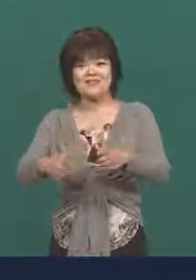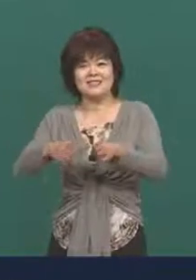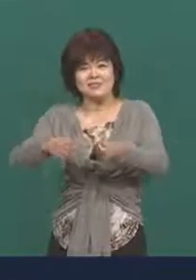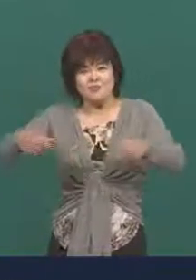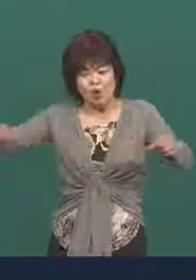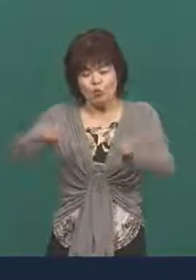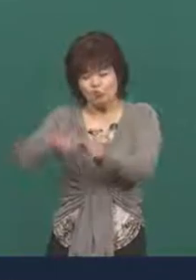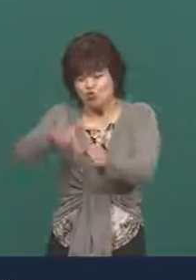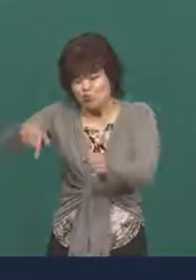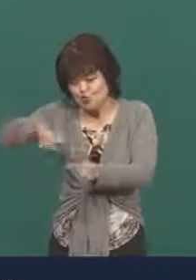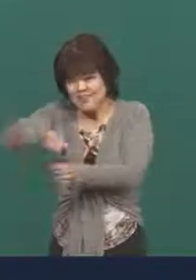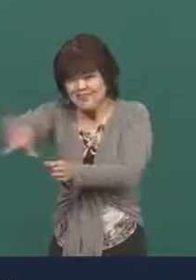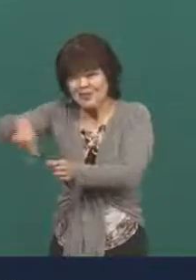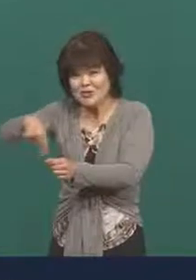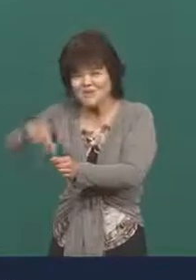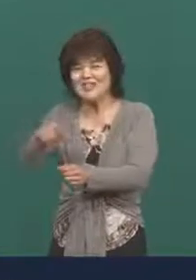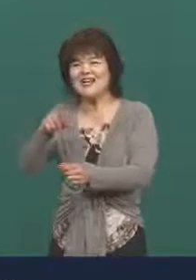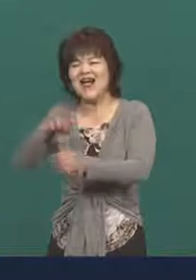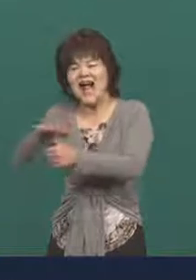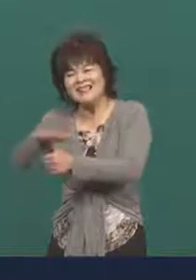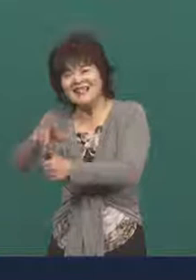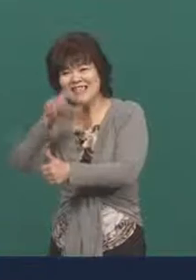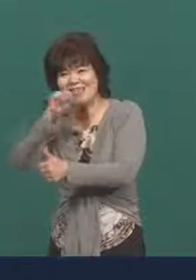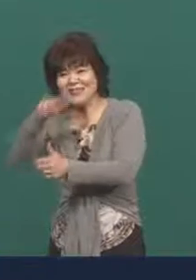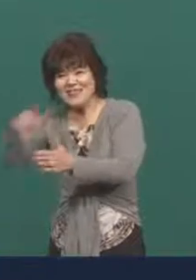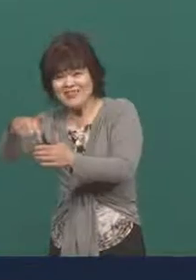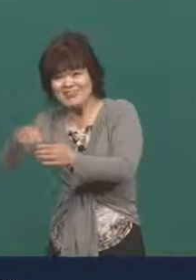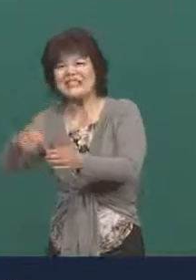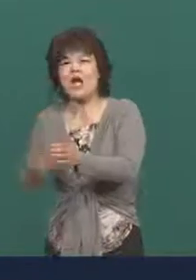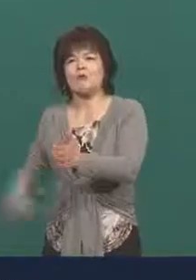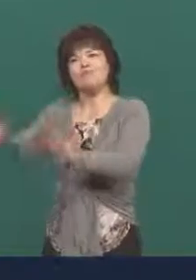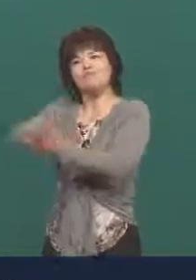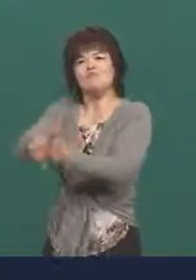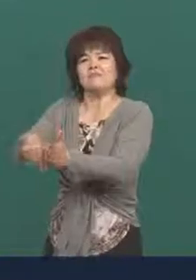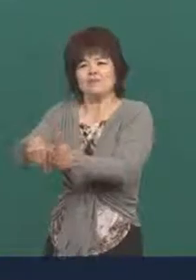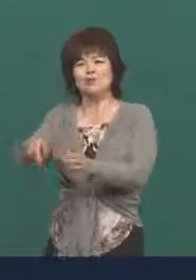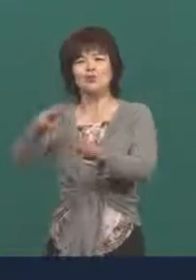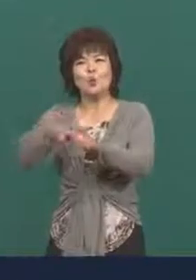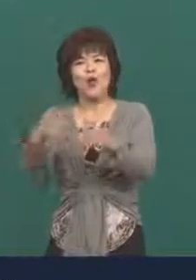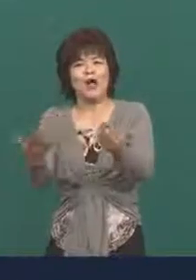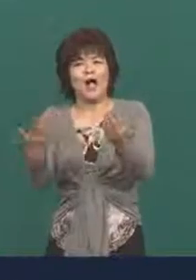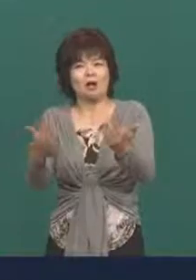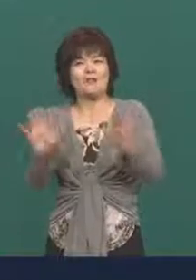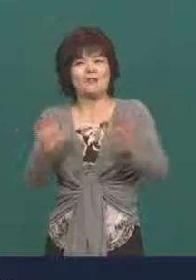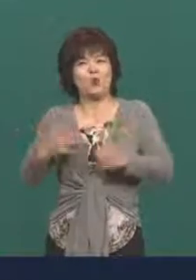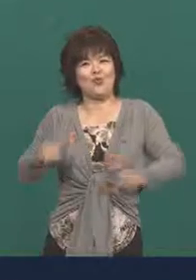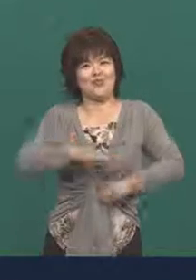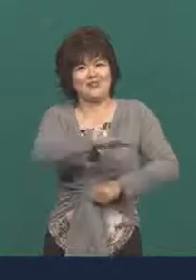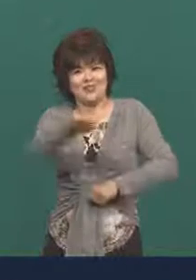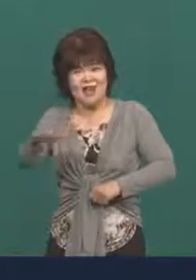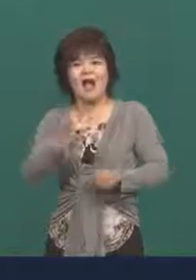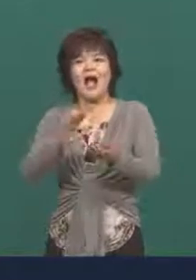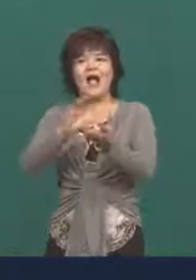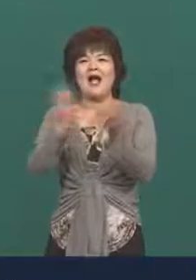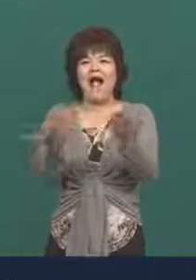17日、滋賀を含む愛知や岐阜などの中部地区の小学校の児童たち